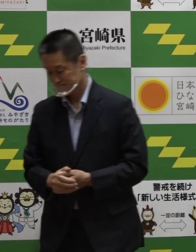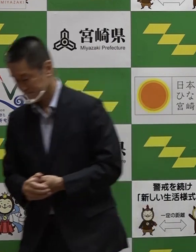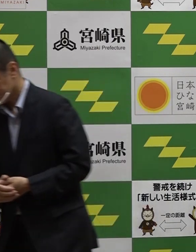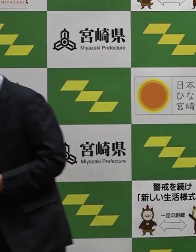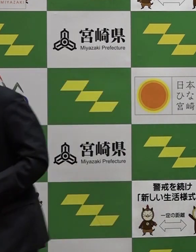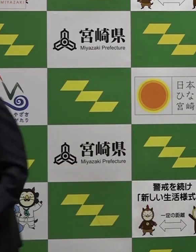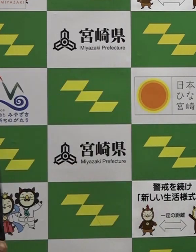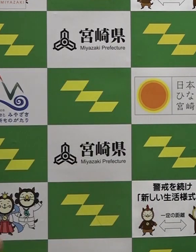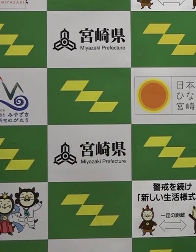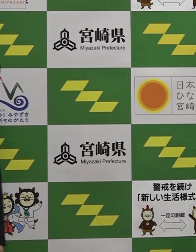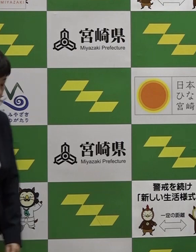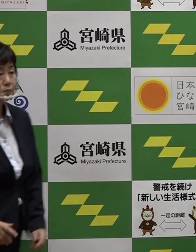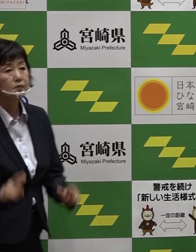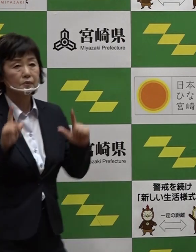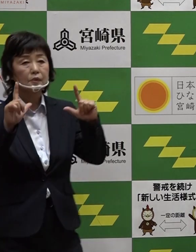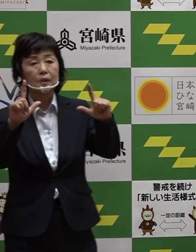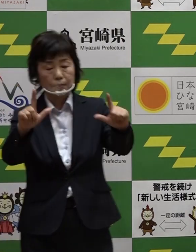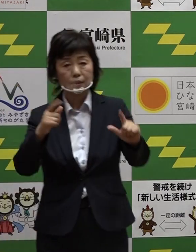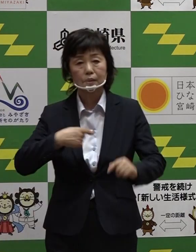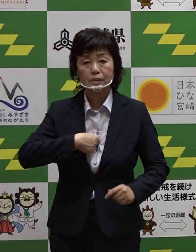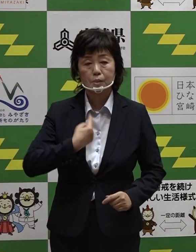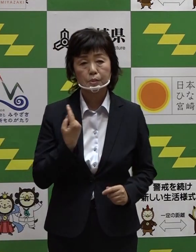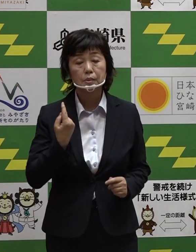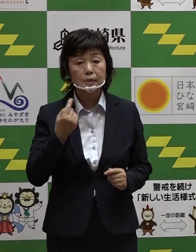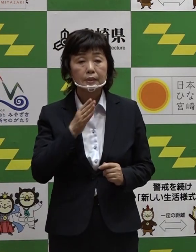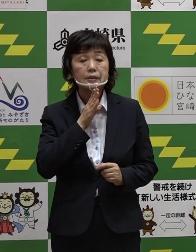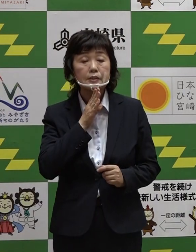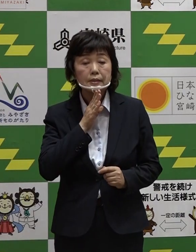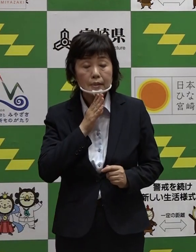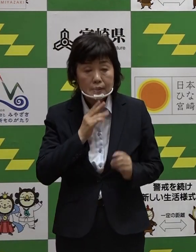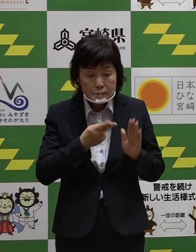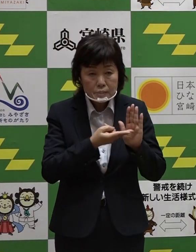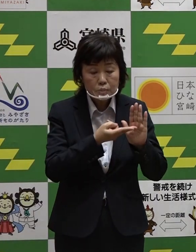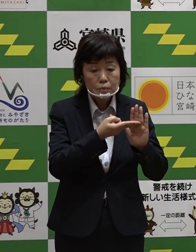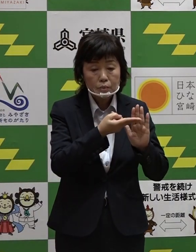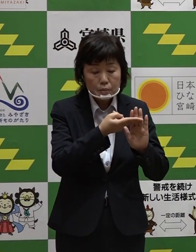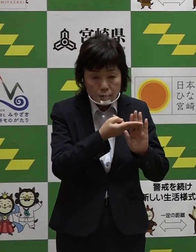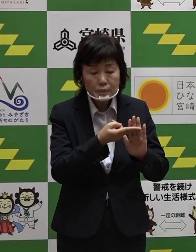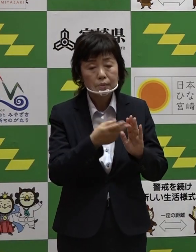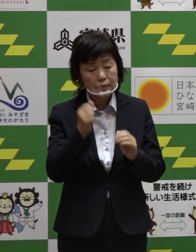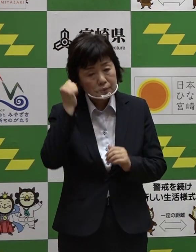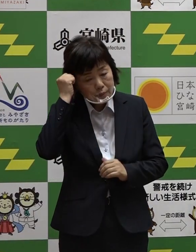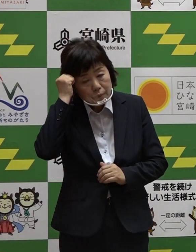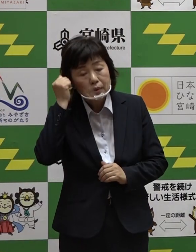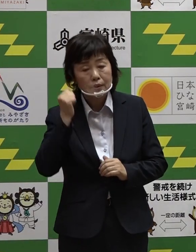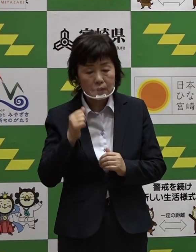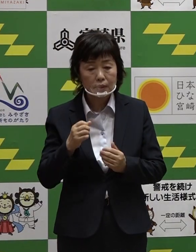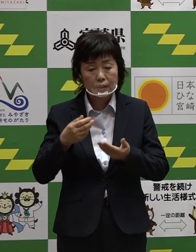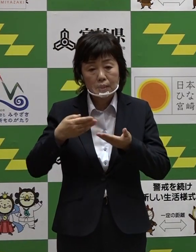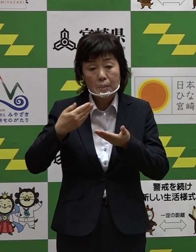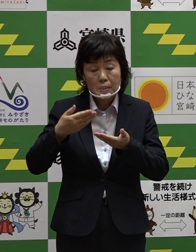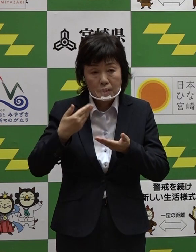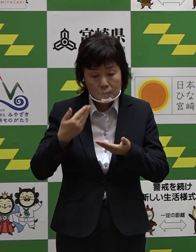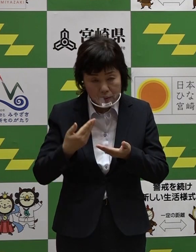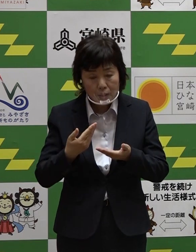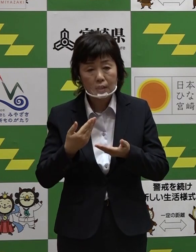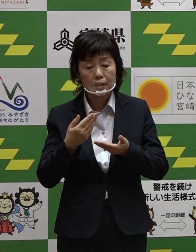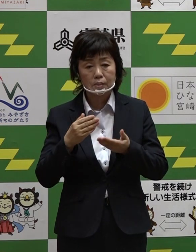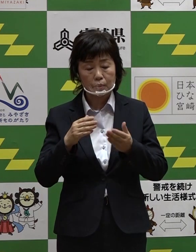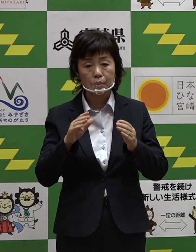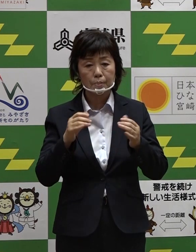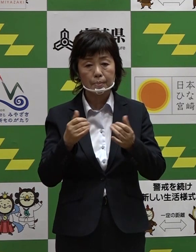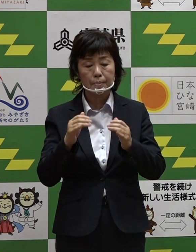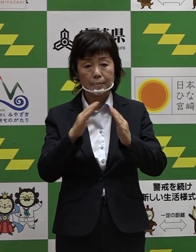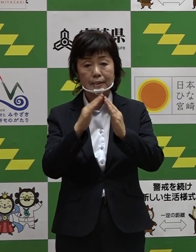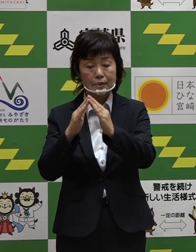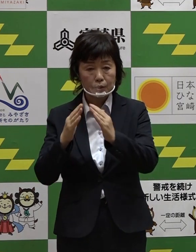そうですね、実際に自分が宿泊をしてみて、それから観光地に行ってみて、飲食、街中の飲食店と同様